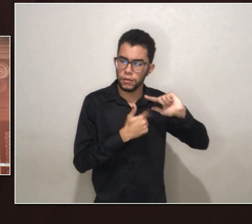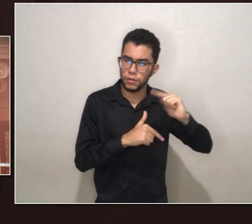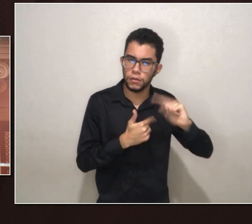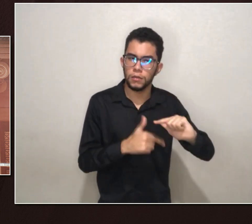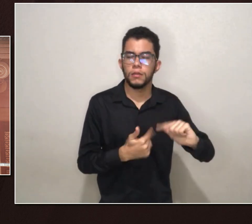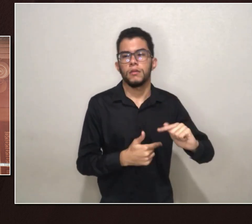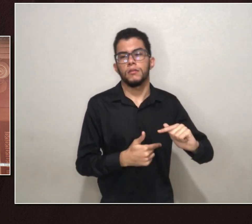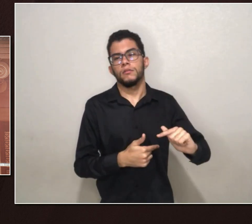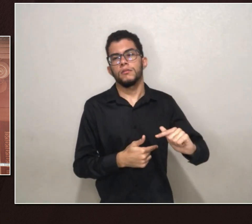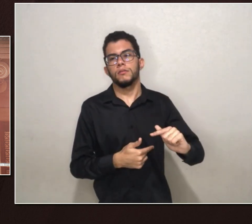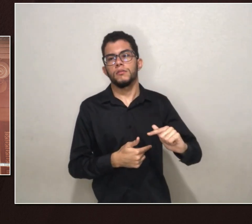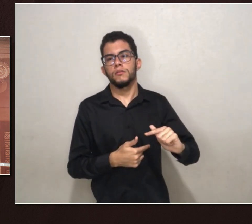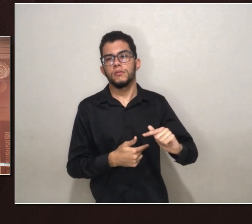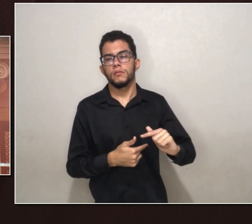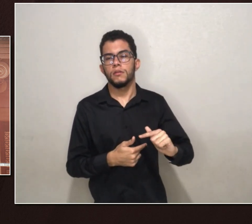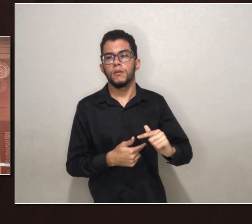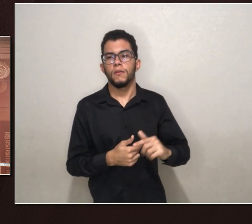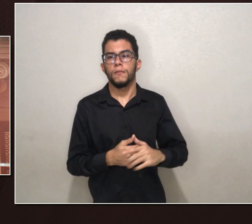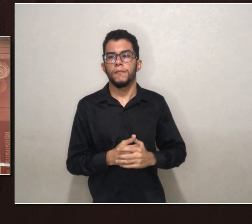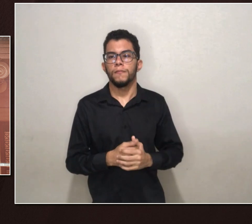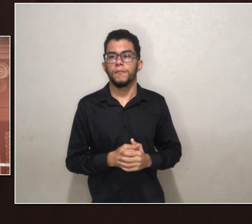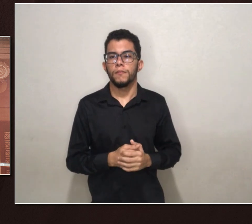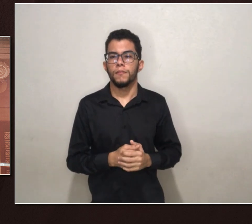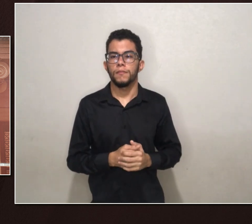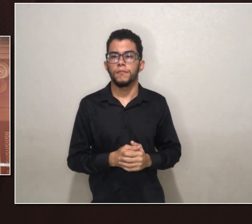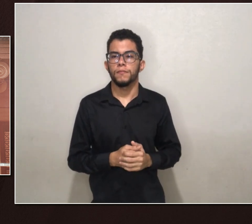nicolaítas sustentam o ensinamento